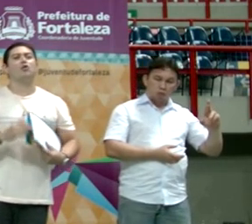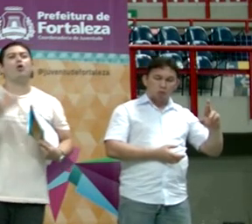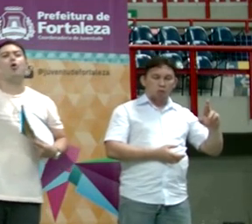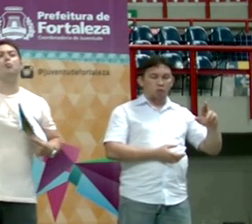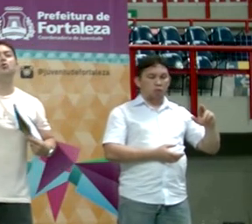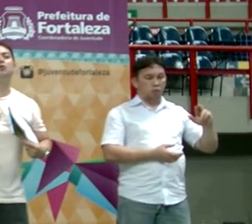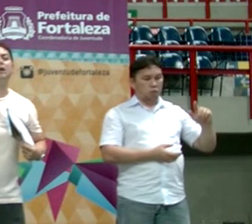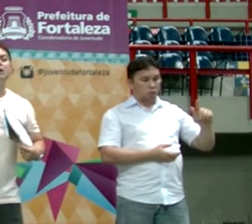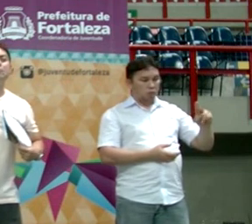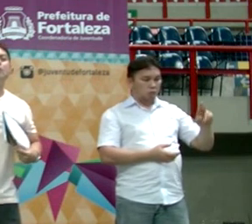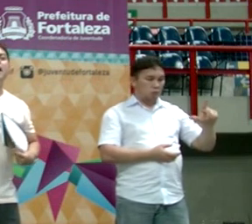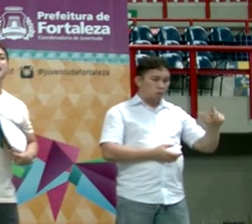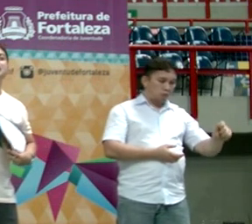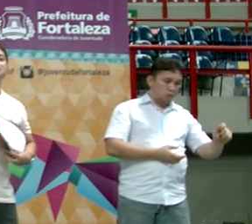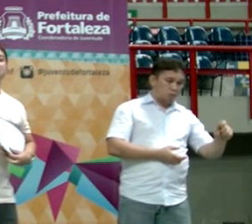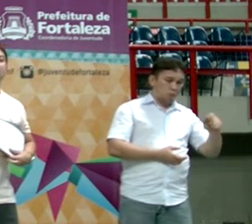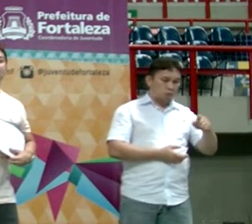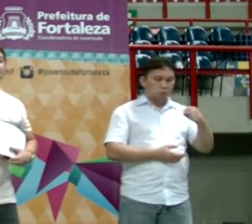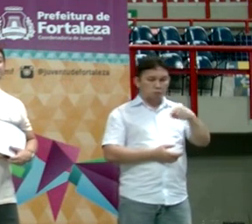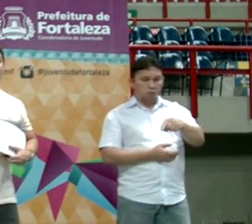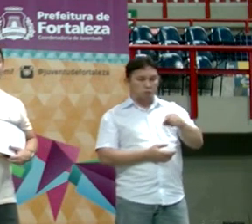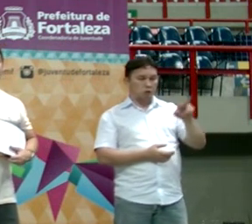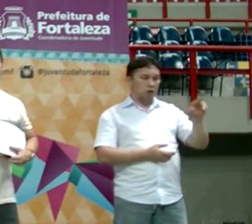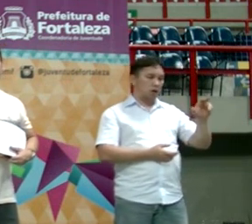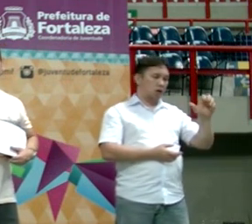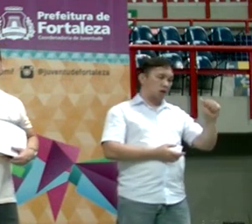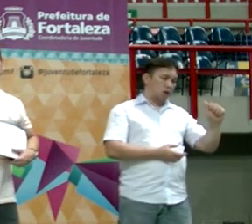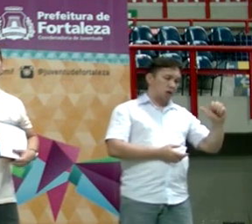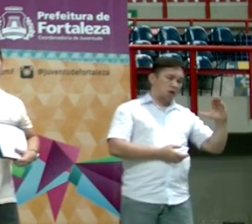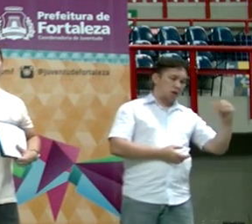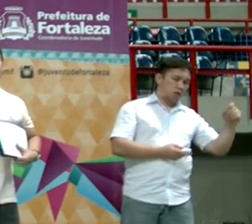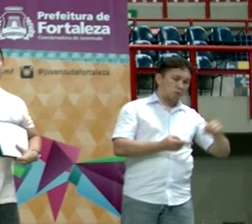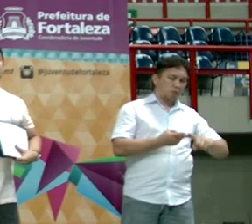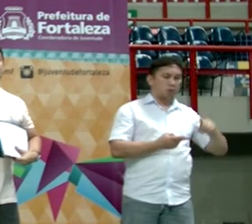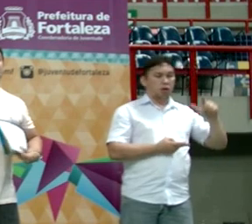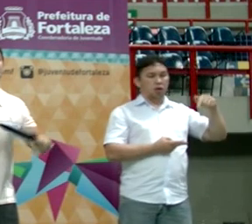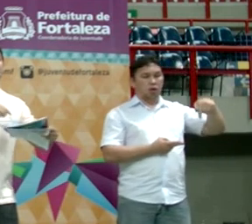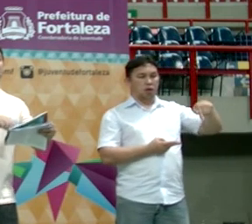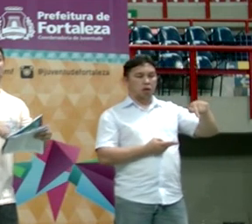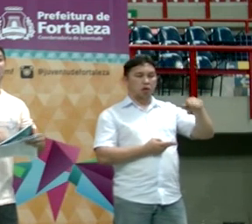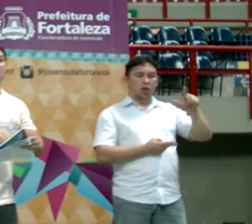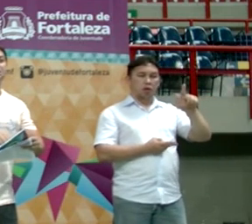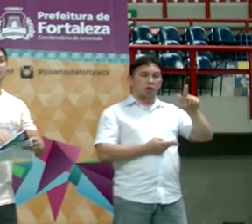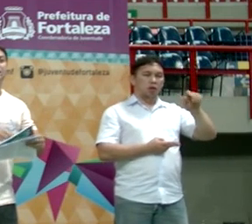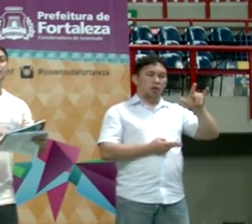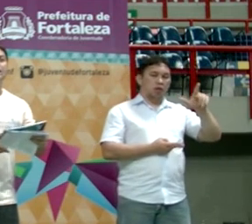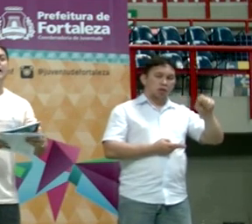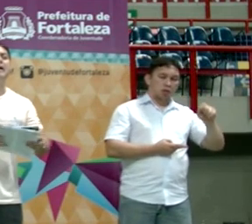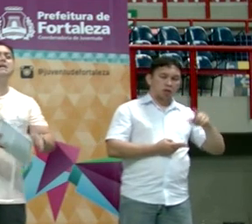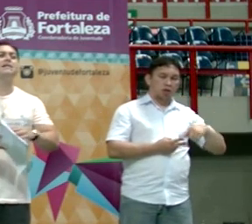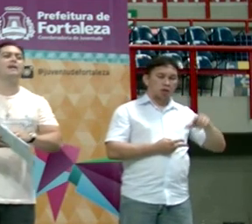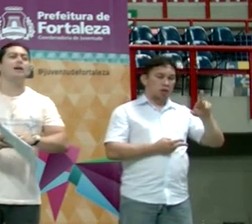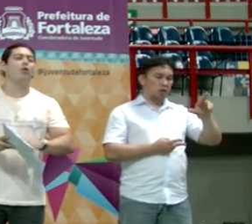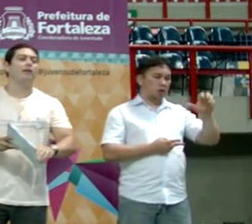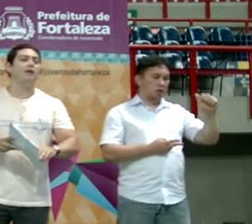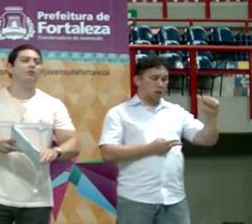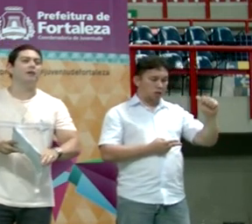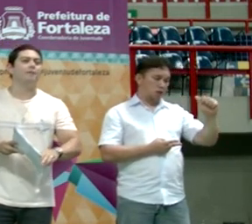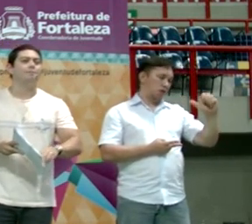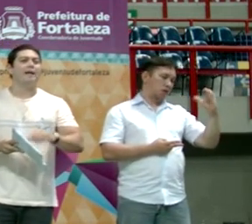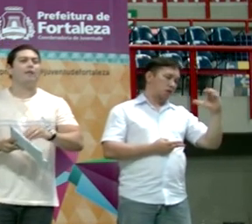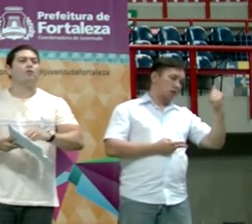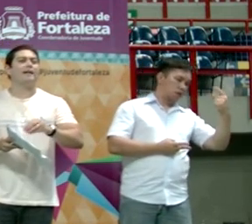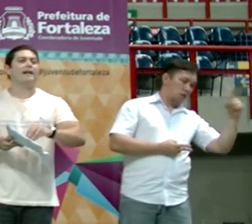qual é a diferença de uma comuna para uma rança, para uma guilda, que tem no livro, rança? Rança